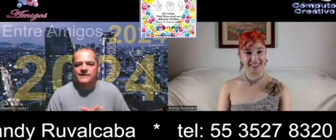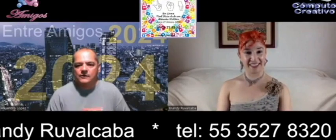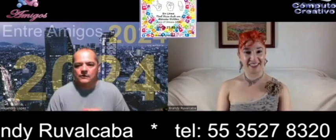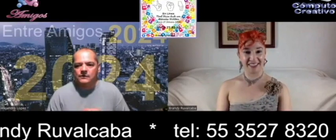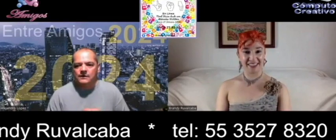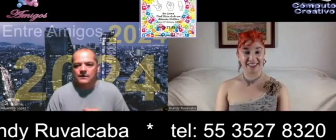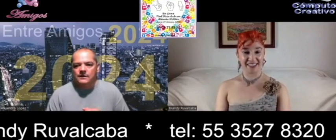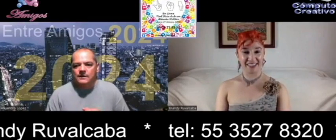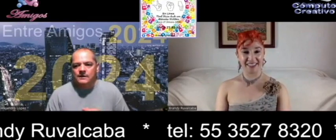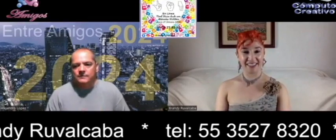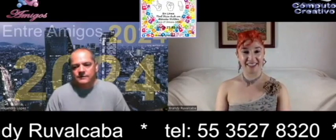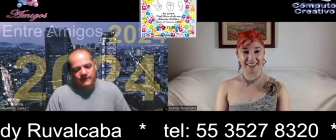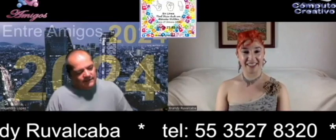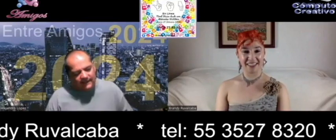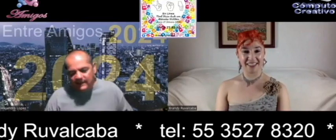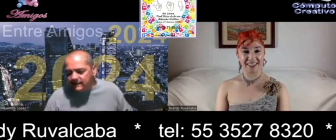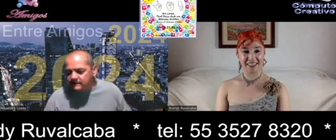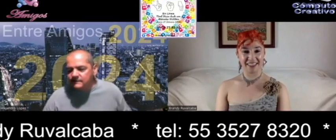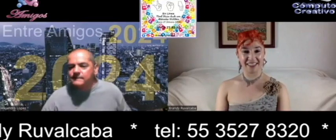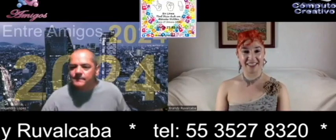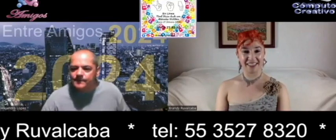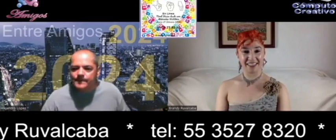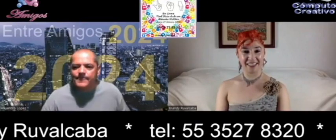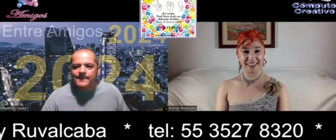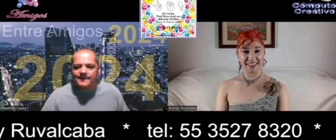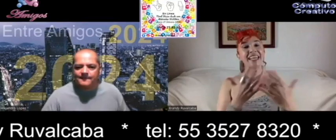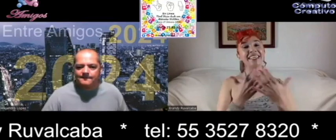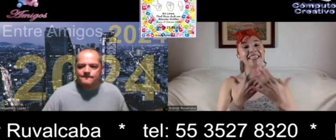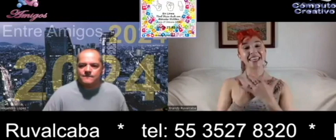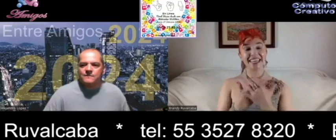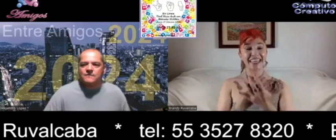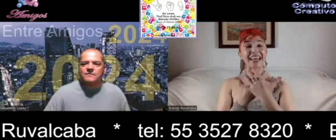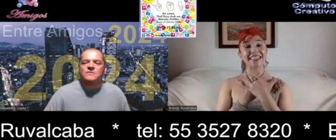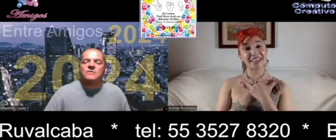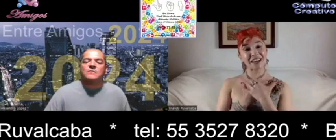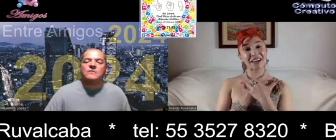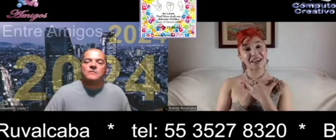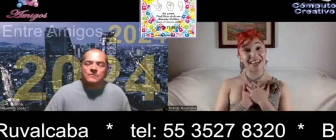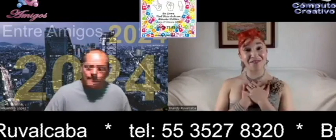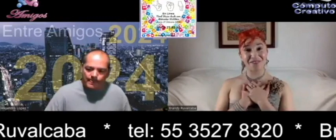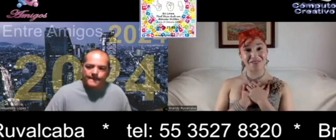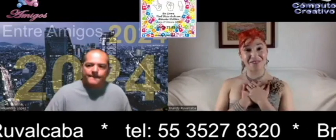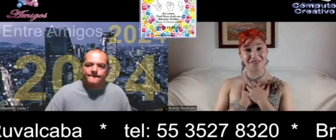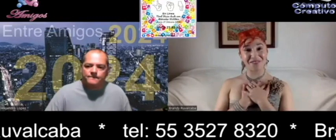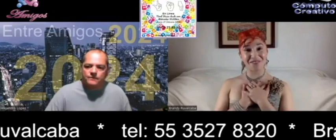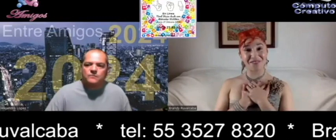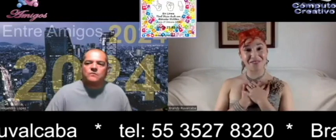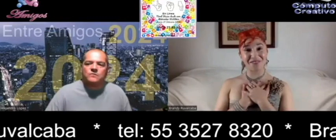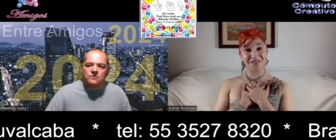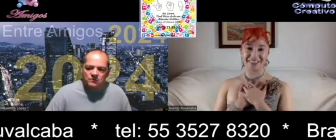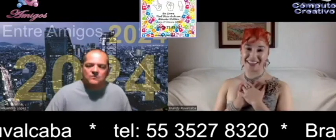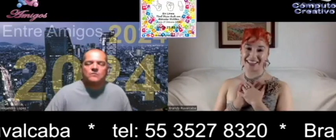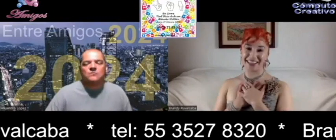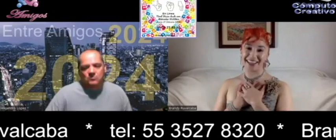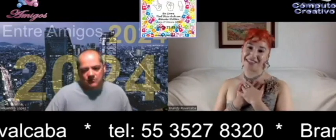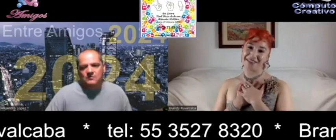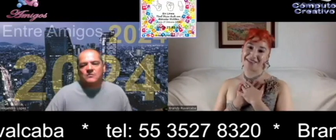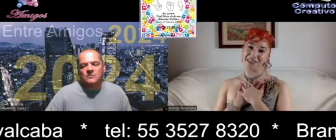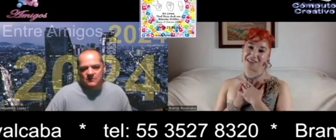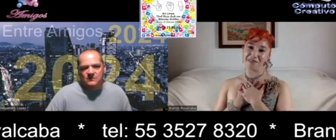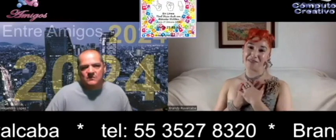El poder hacerlo. Pues mira, te y véanlo agradezco. como, regálense una oportunidad de aprendizaje a